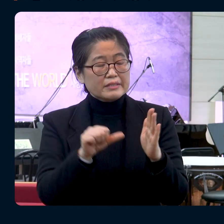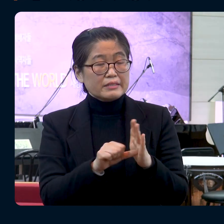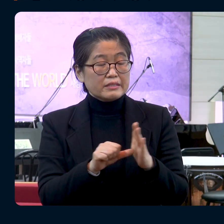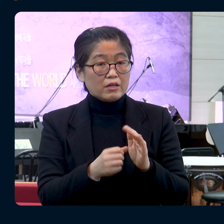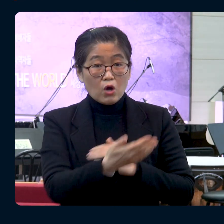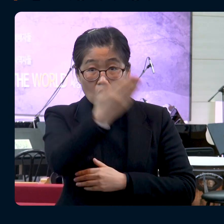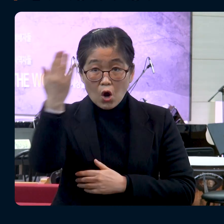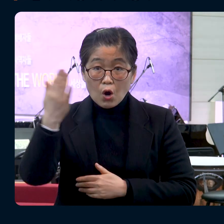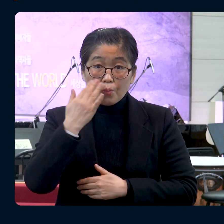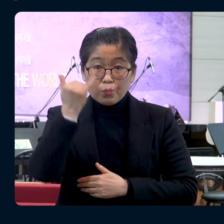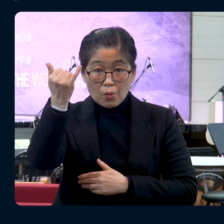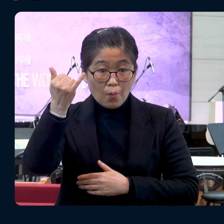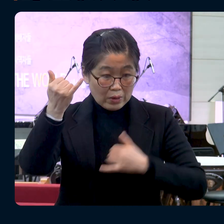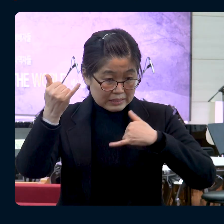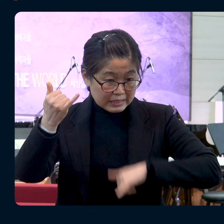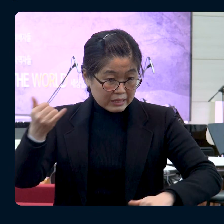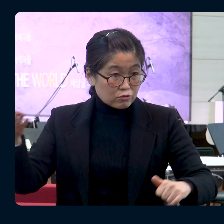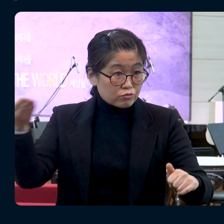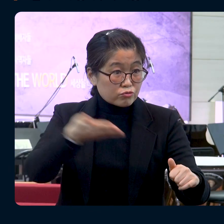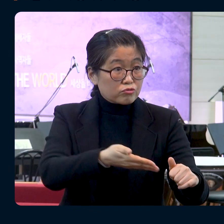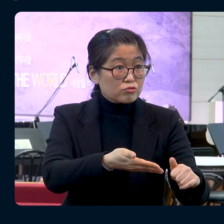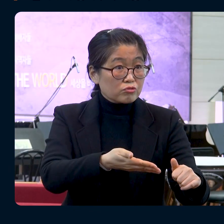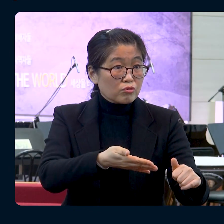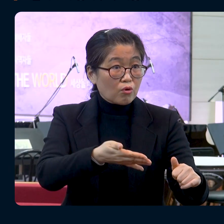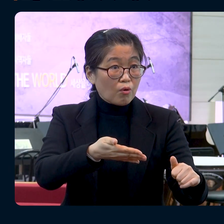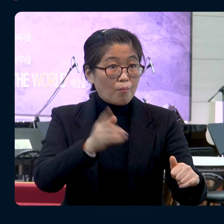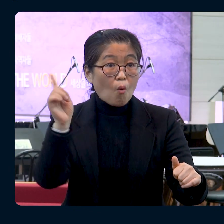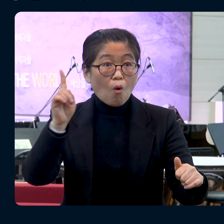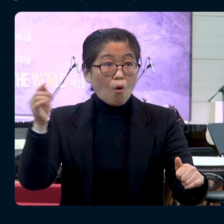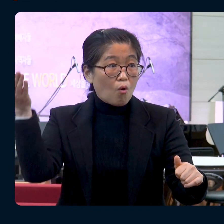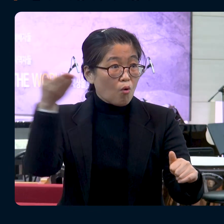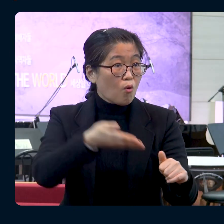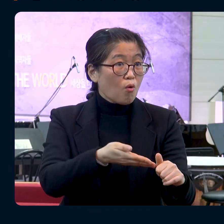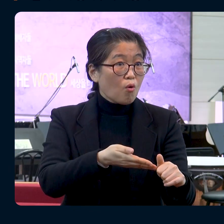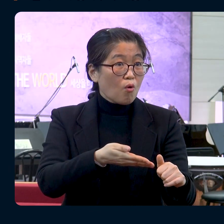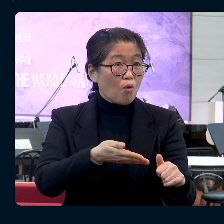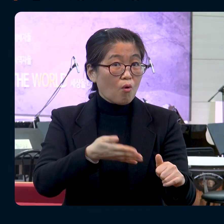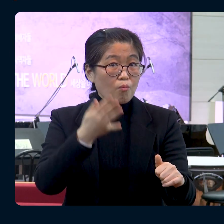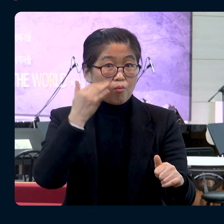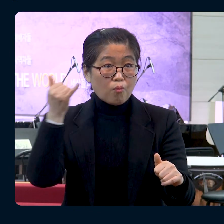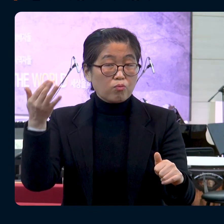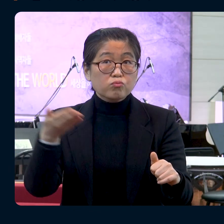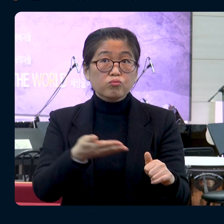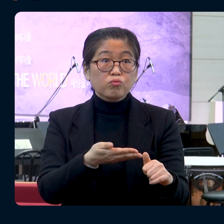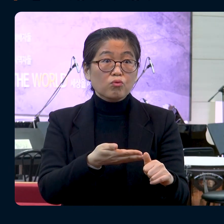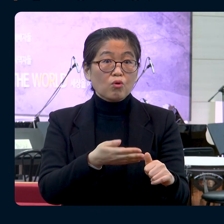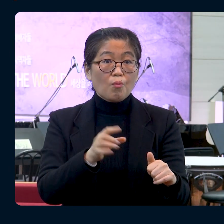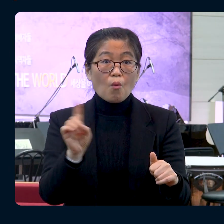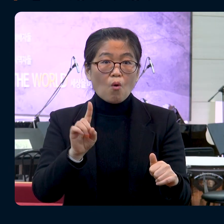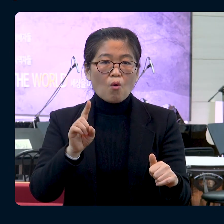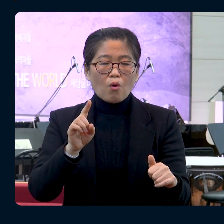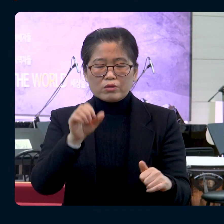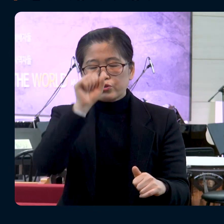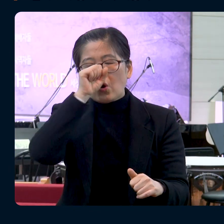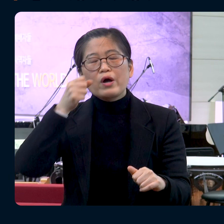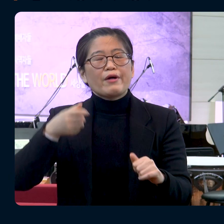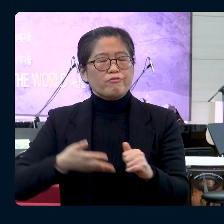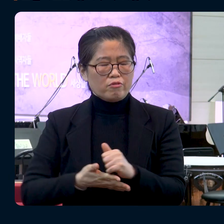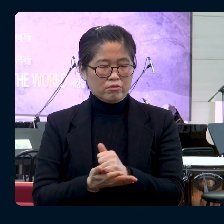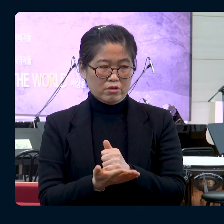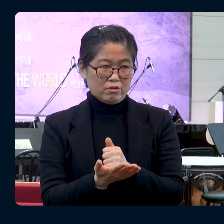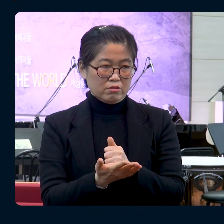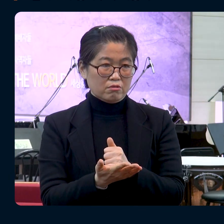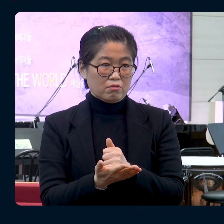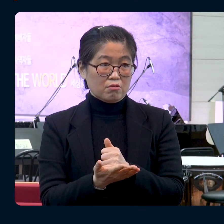여러분, 부모가 자식한테 줄 수 있는 게 뭐가 있겠어요? 사실은 부모가 자식한테 물려줄 수 있는 건 딱 이거 하나밖에 없어요. 선한